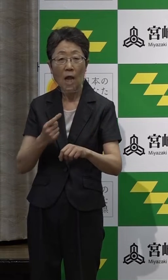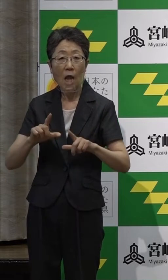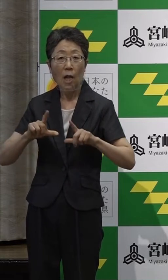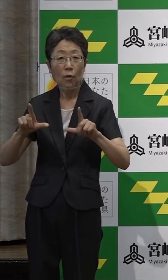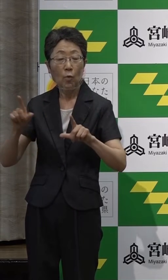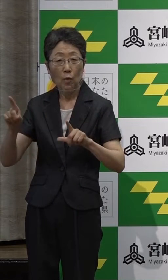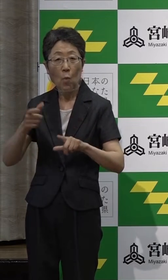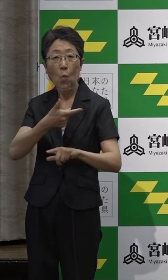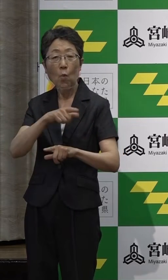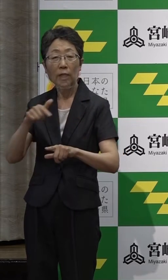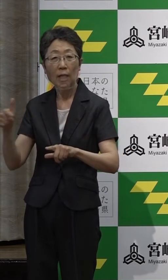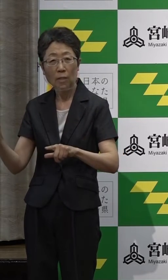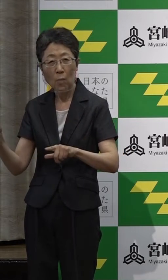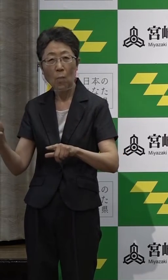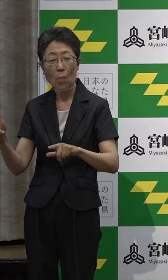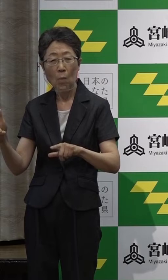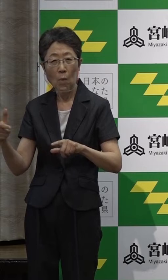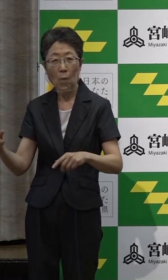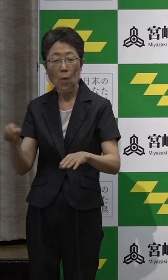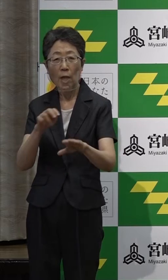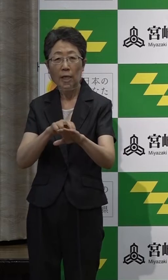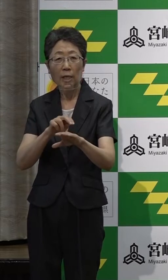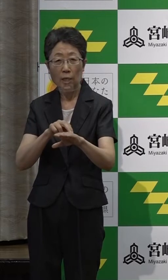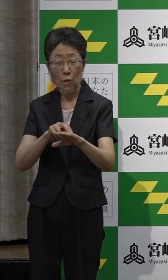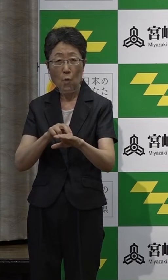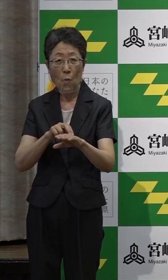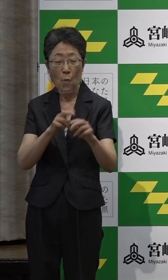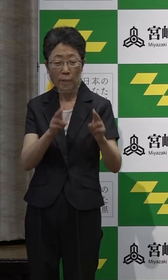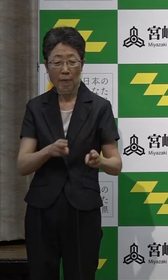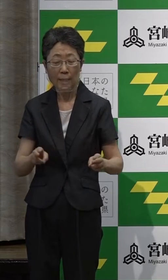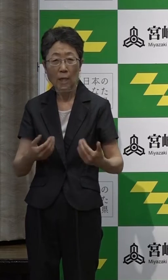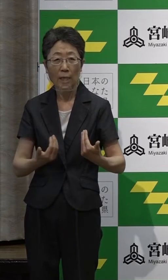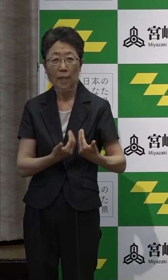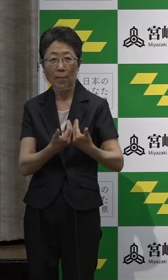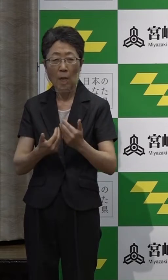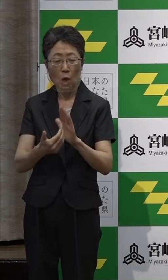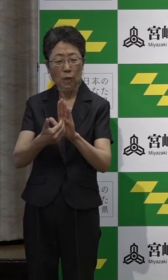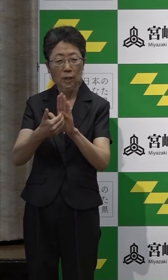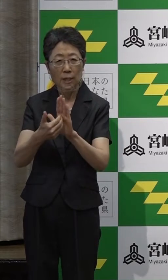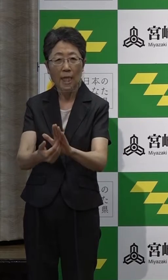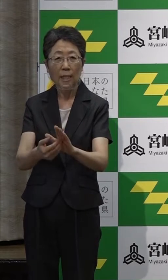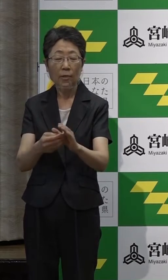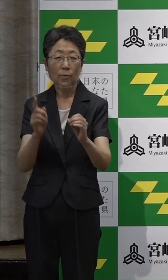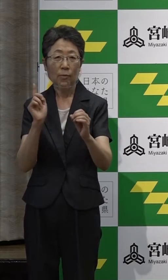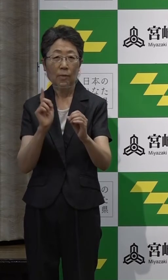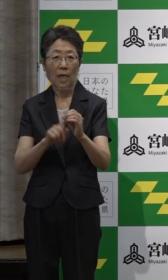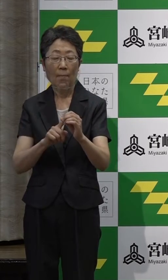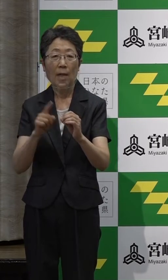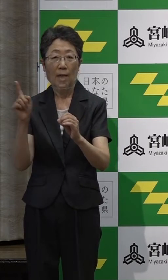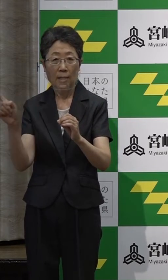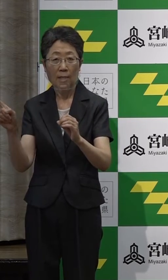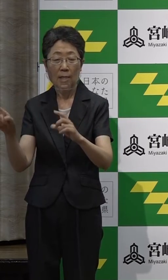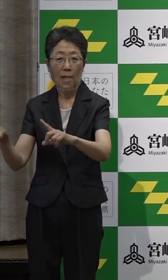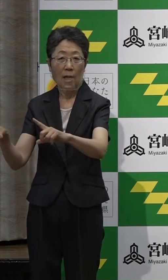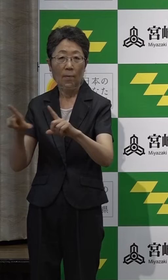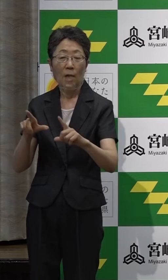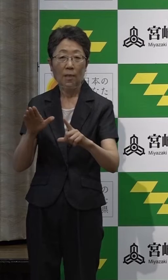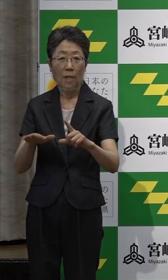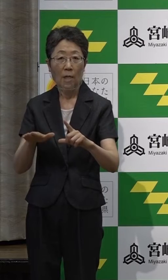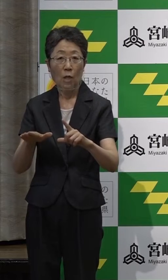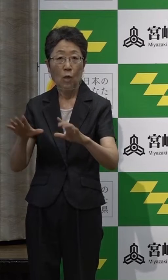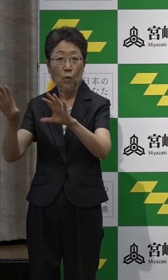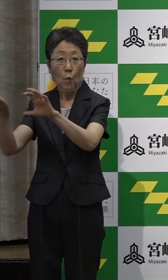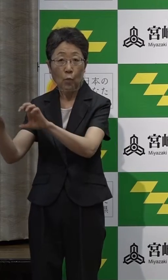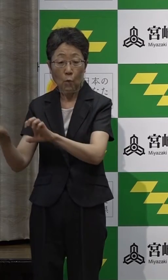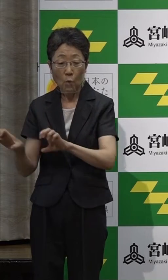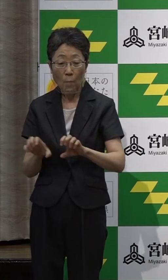ぐ役に名前をざるですね、そういう状況の中での判断であろうかと考えておりまして、それをそのまま適用しなければ